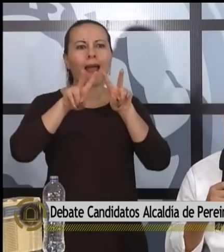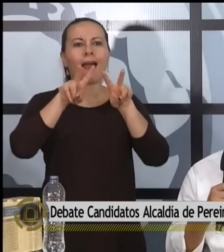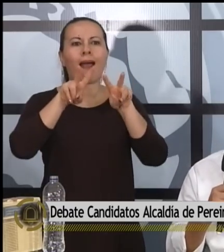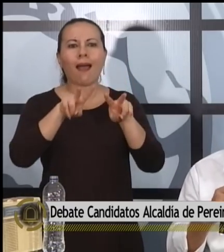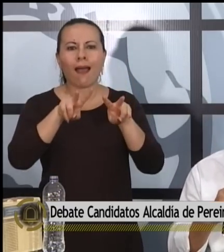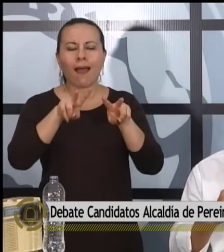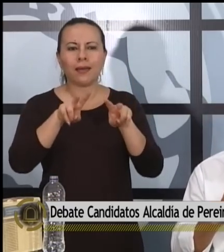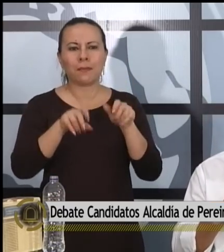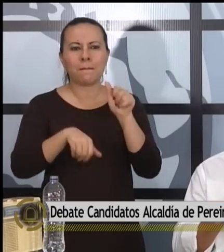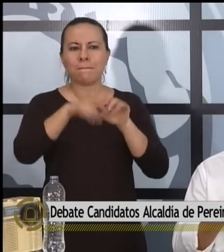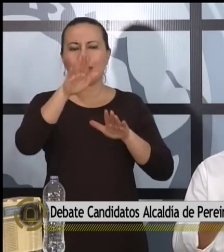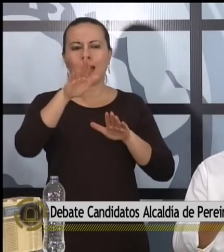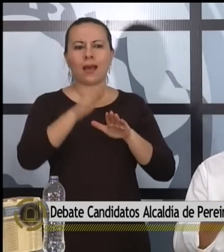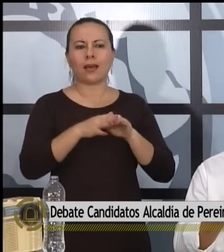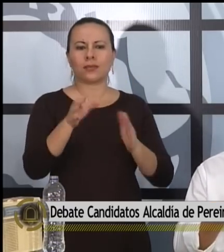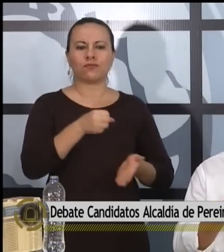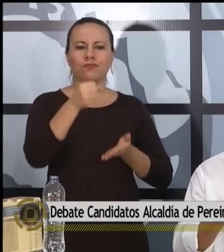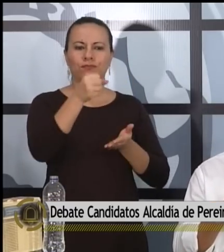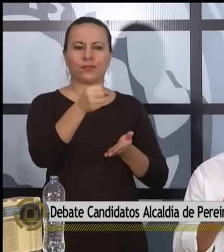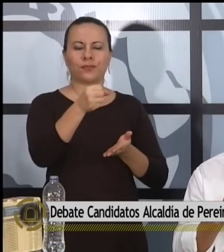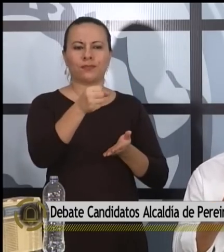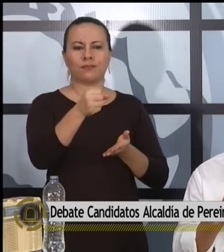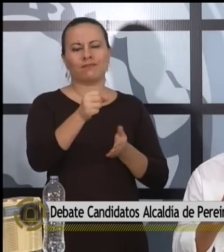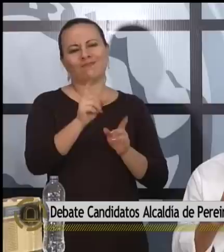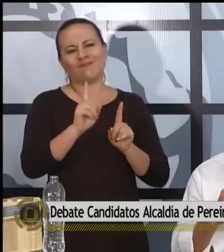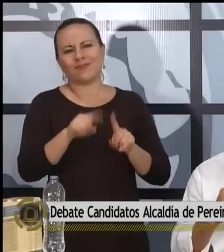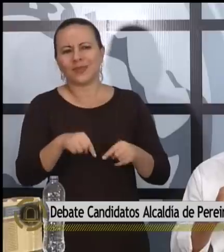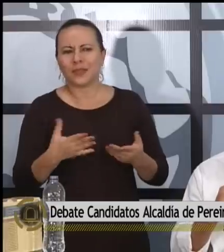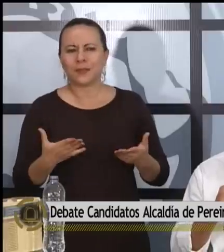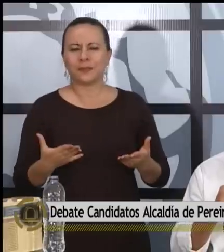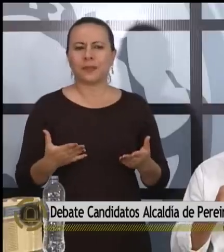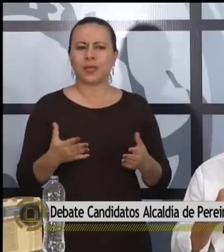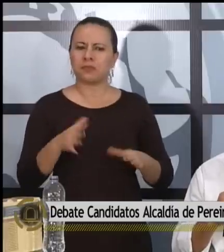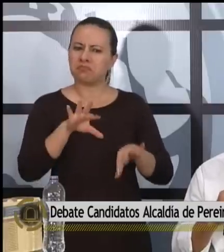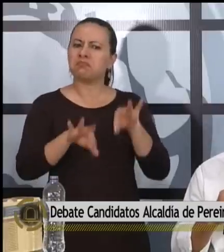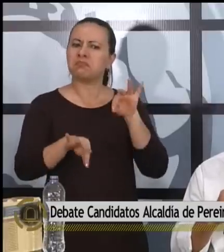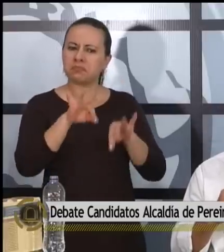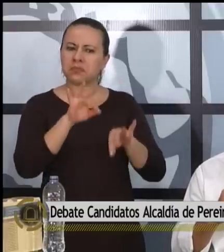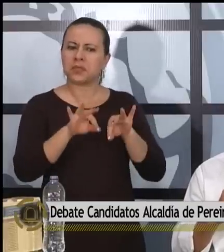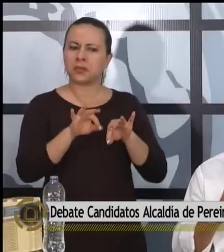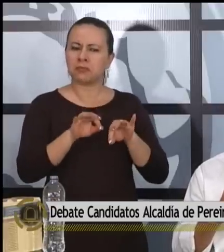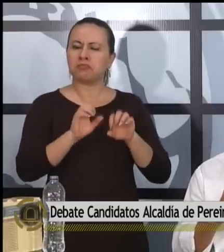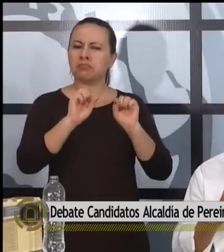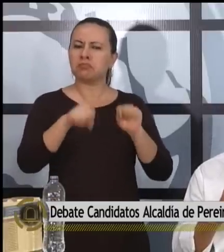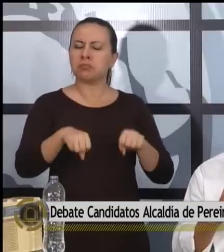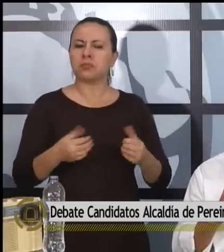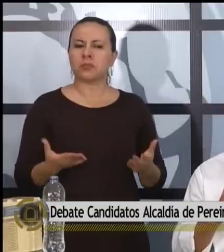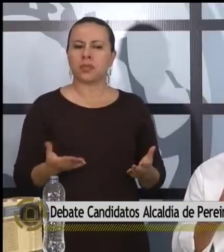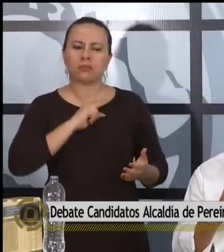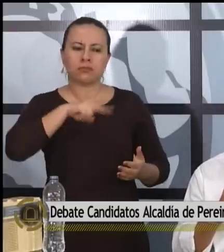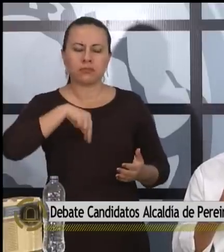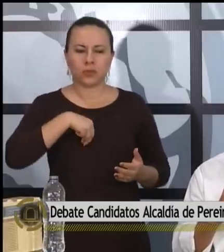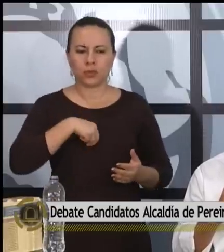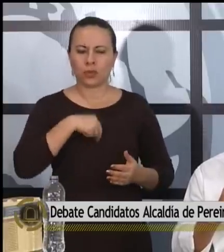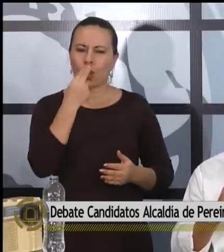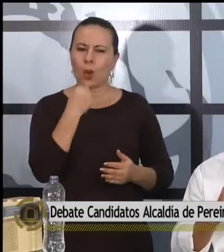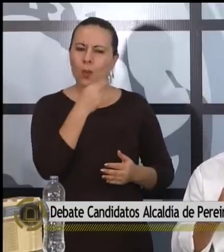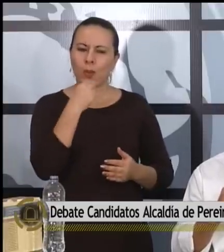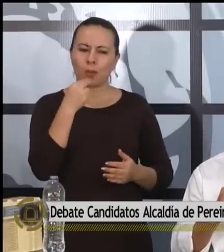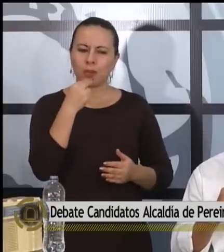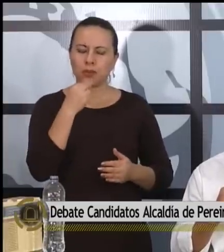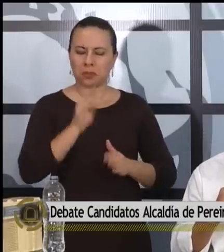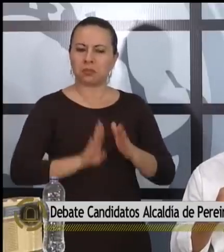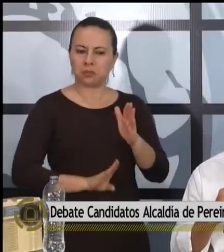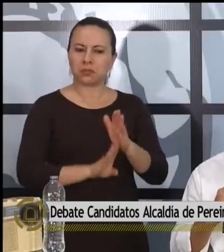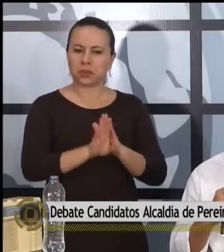mucho más ingreso. Pero por supuesto que es una alternativa válida y nosotros tenemos todo el compromiso de